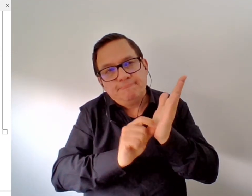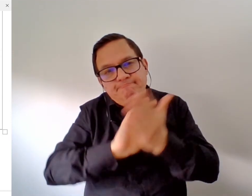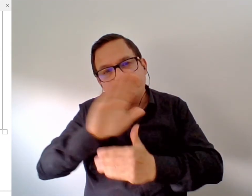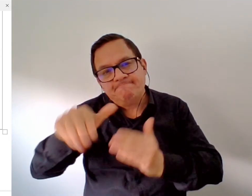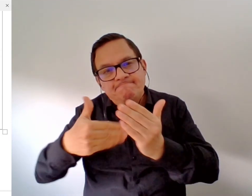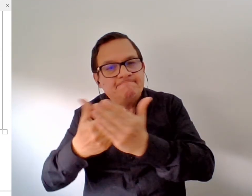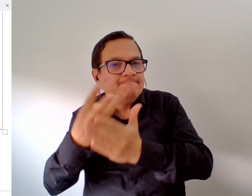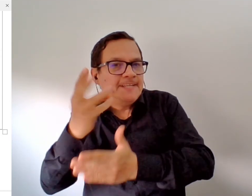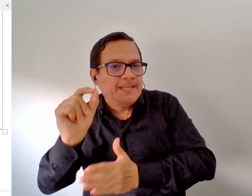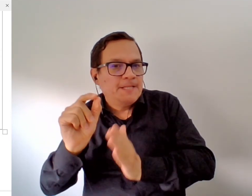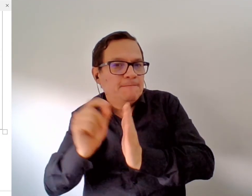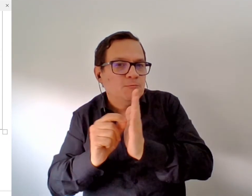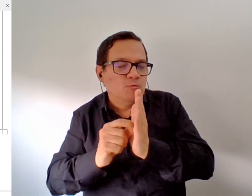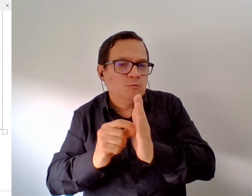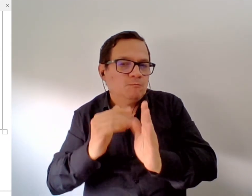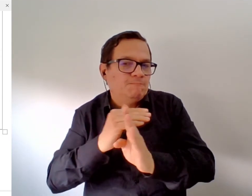puntos.